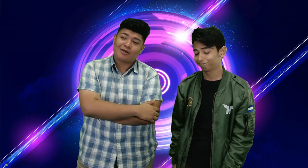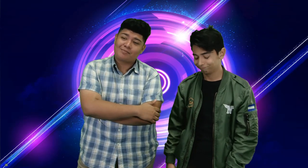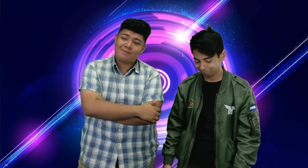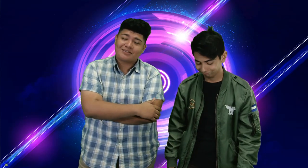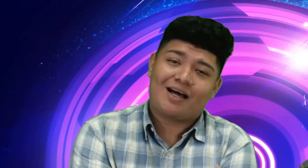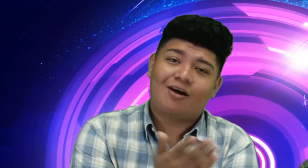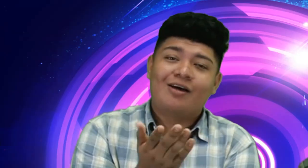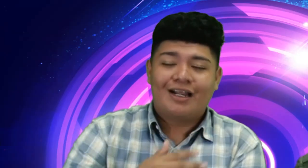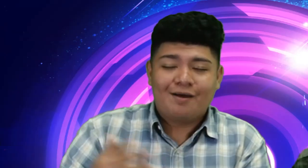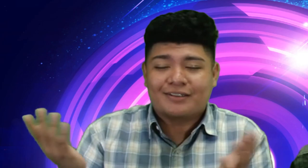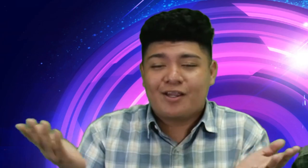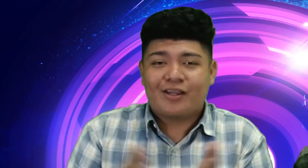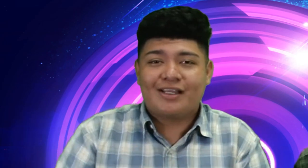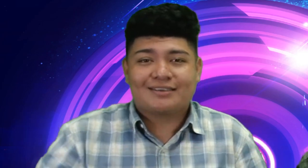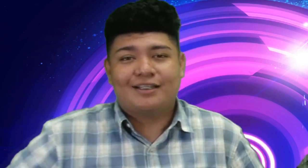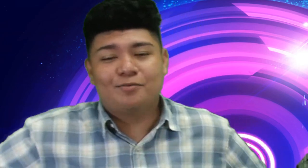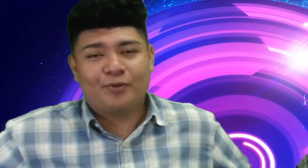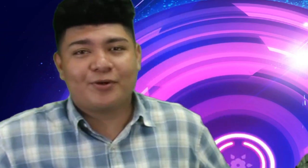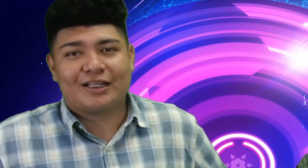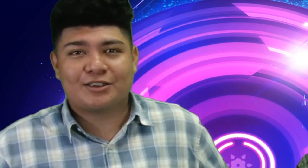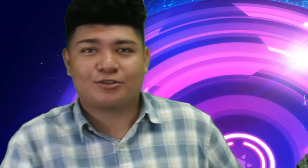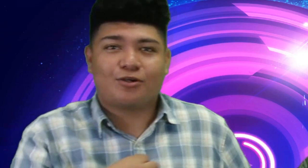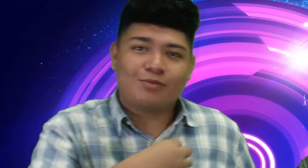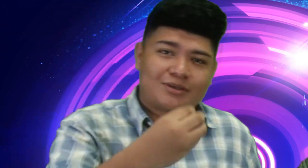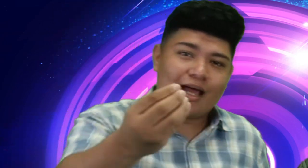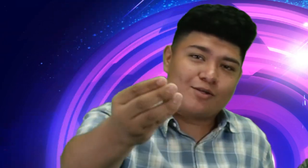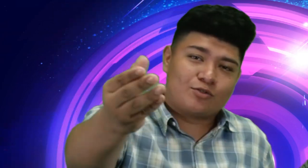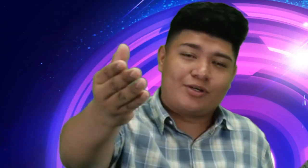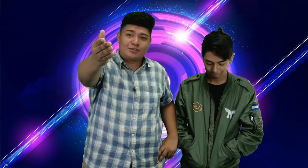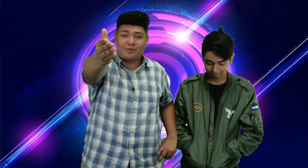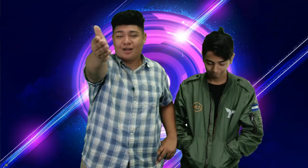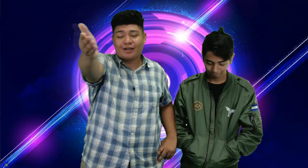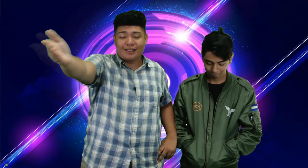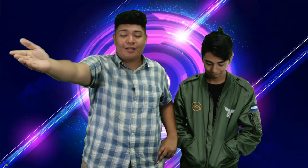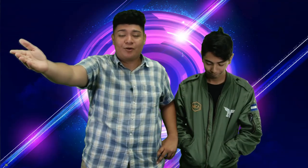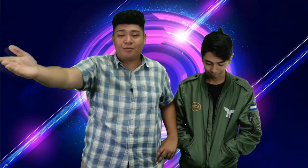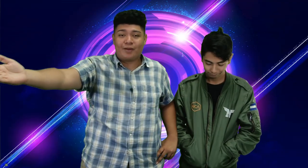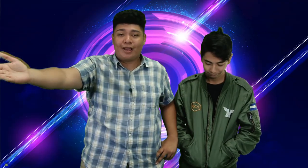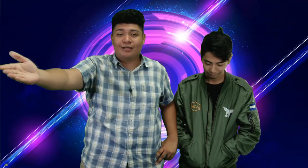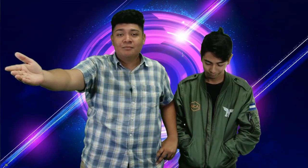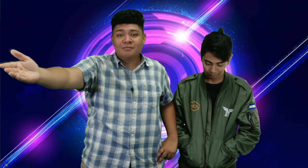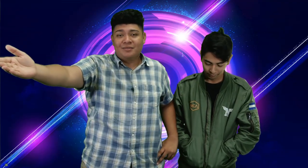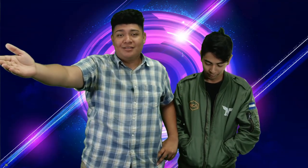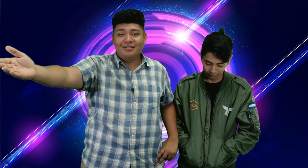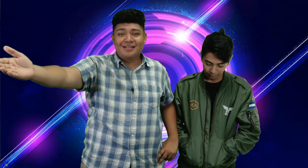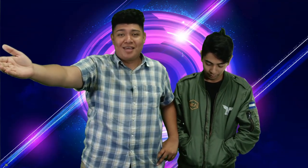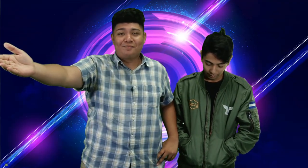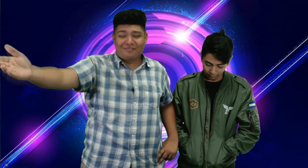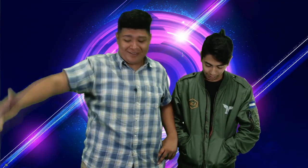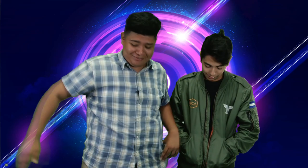la verdad yo quería salir un poco gracioso como que me golpea y nadie